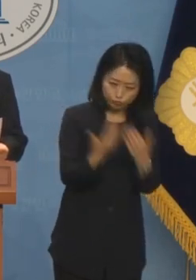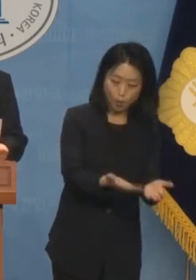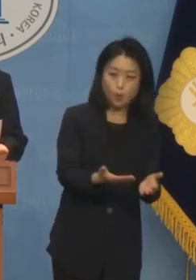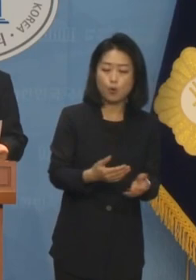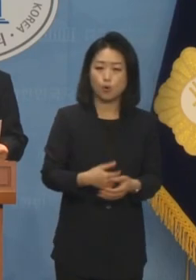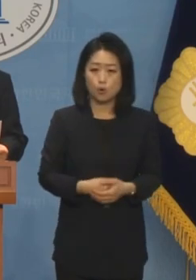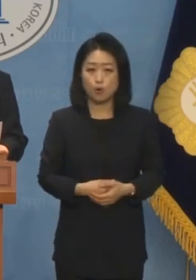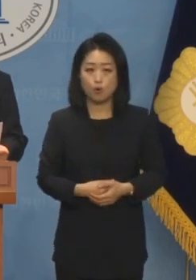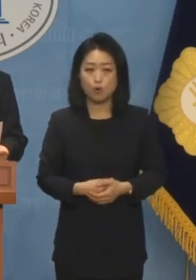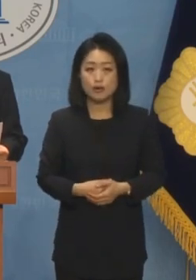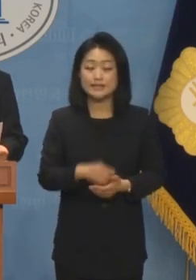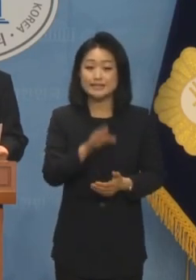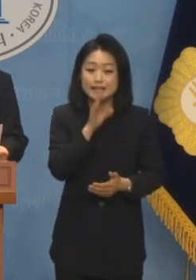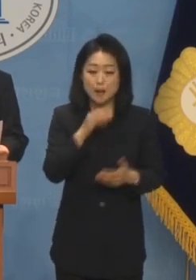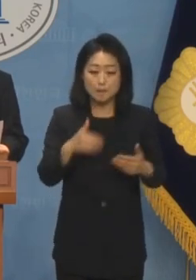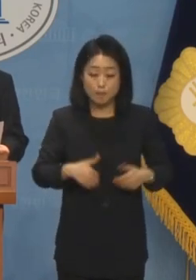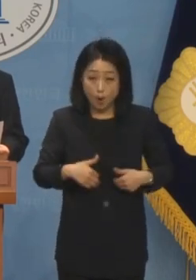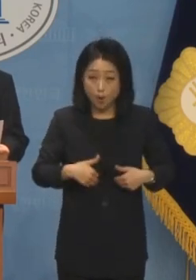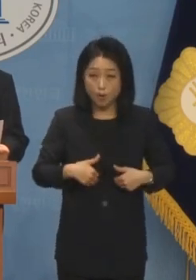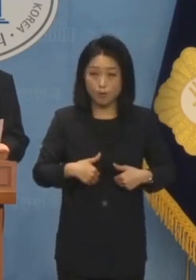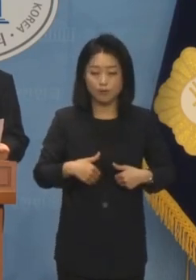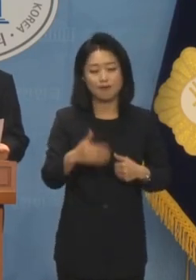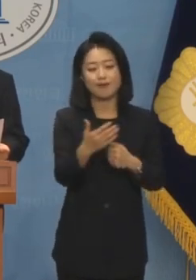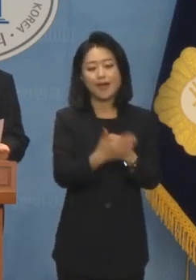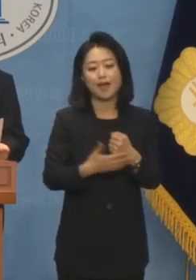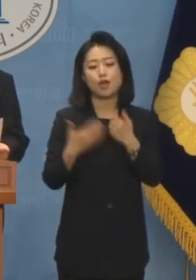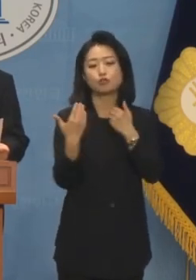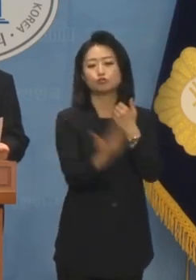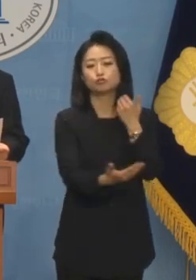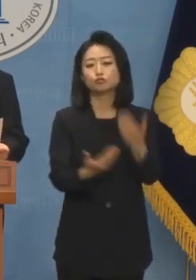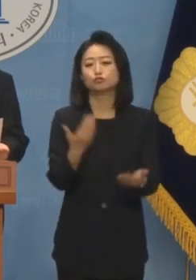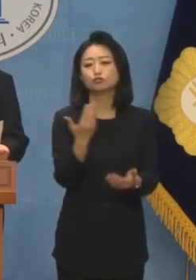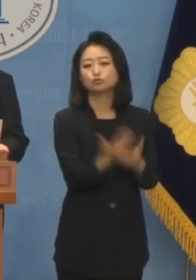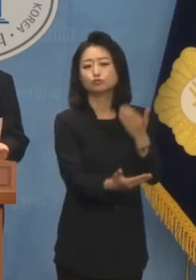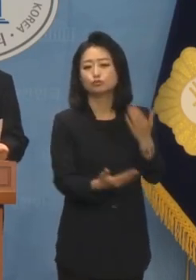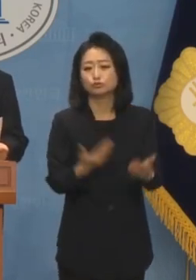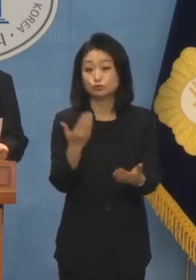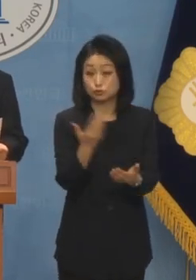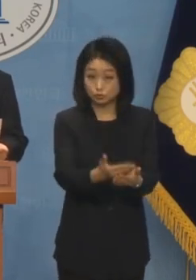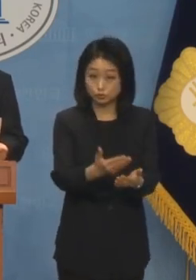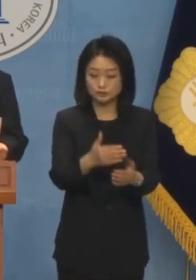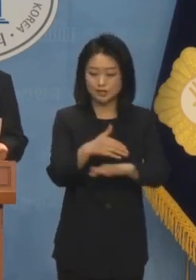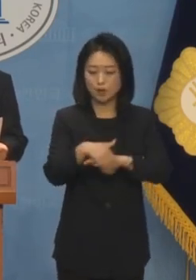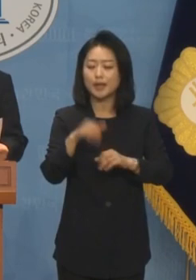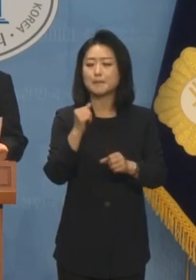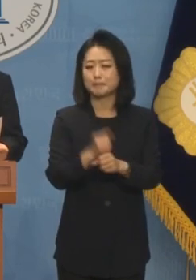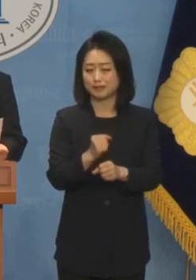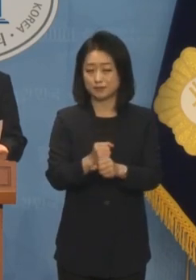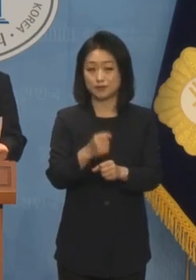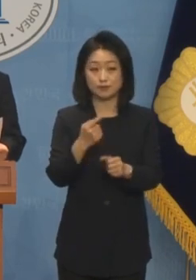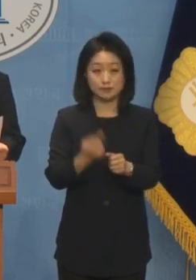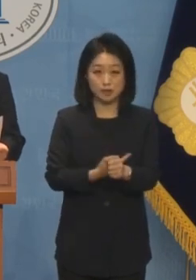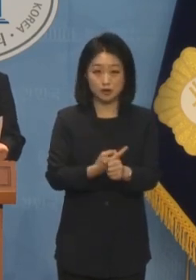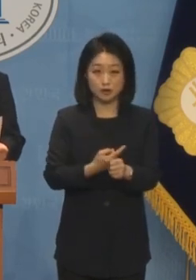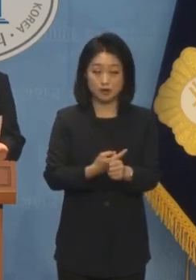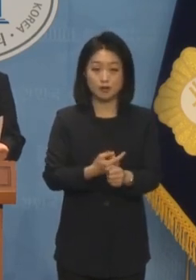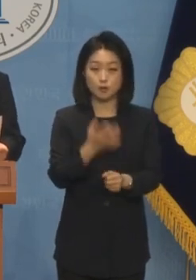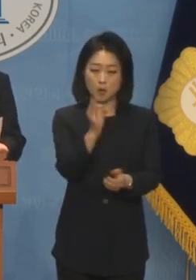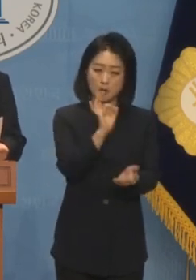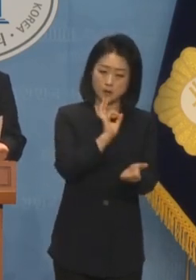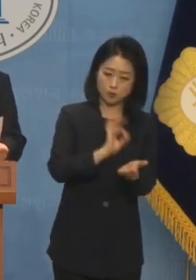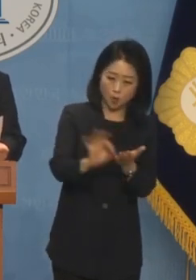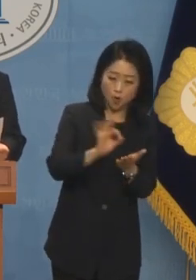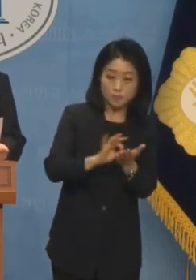완화 등 실질적으로 소상공인 자영업자들이 체감할 수 있는 대책으로 진정한 소비